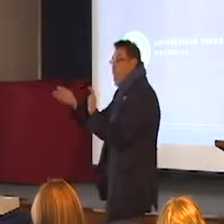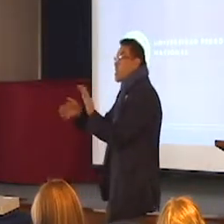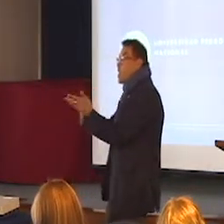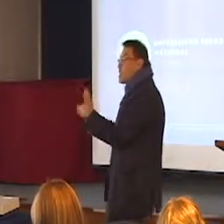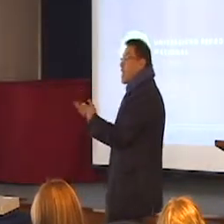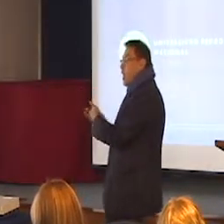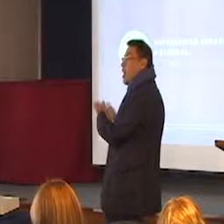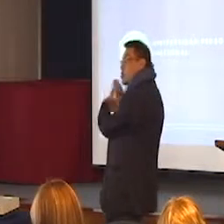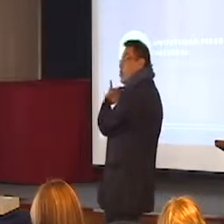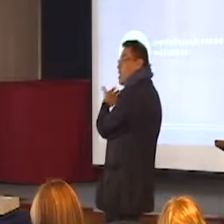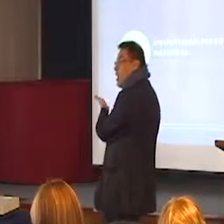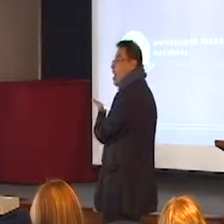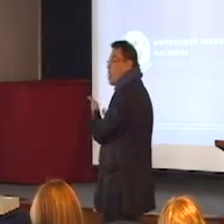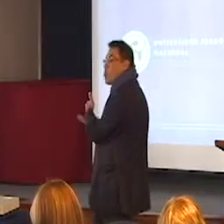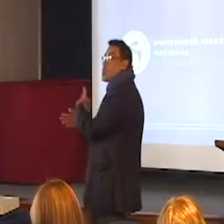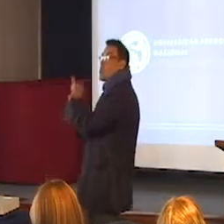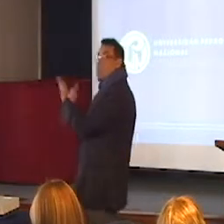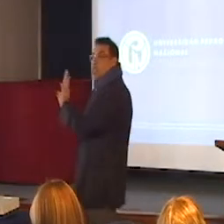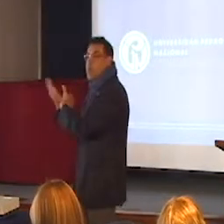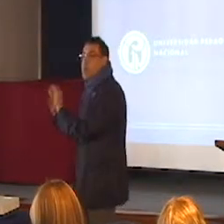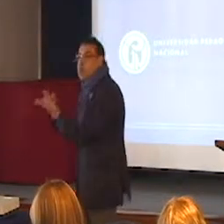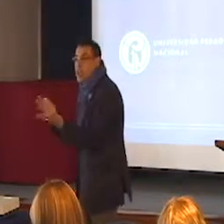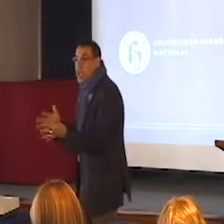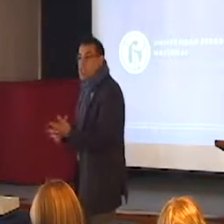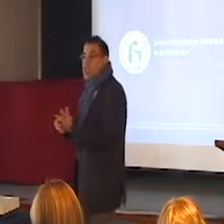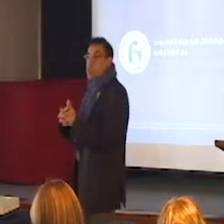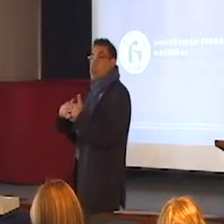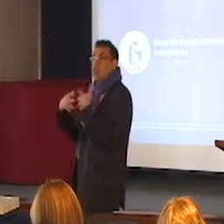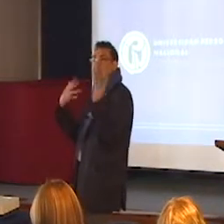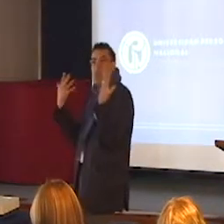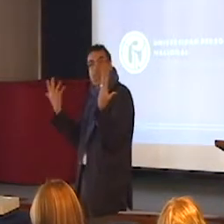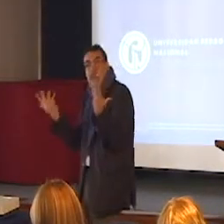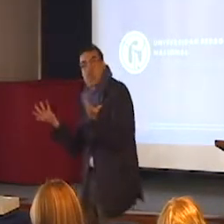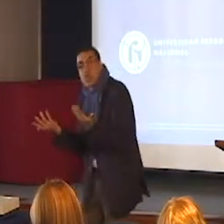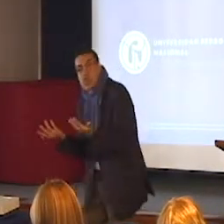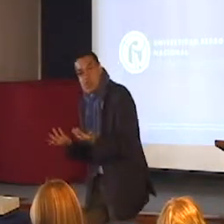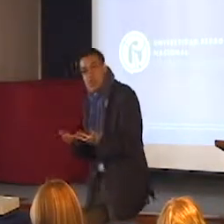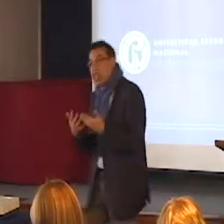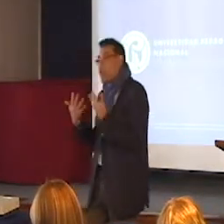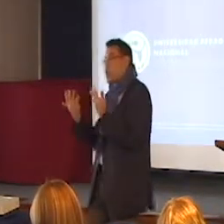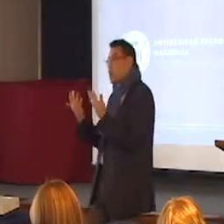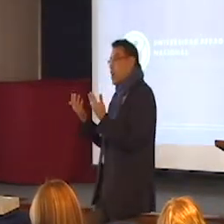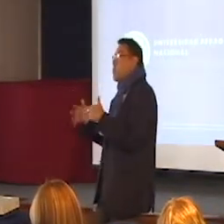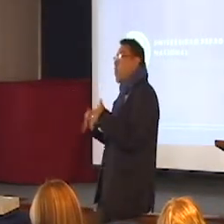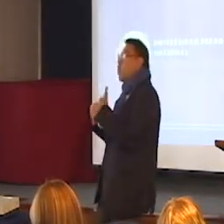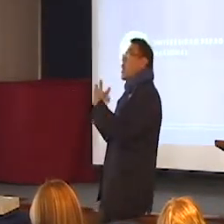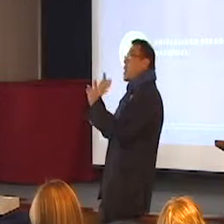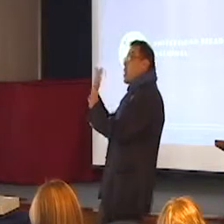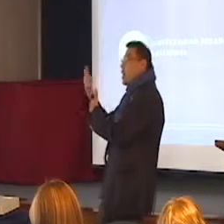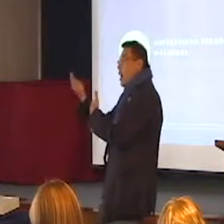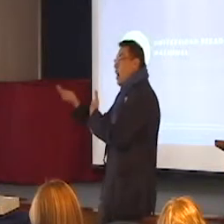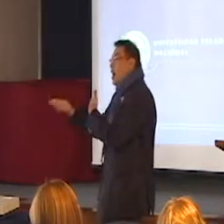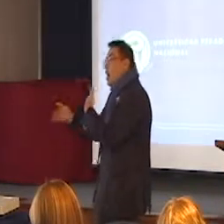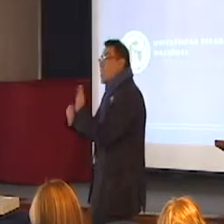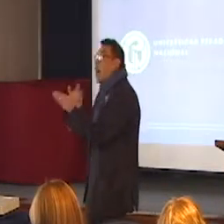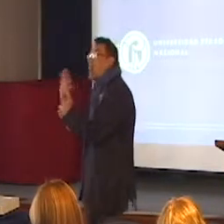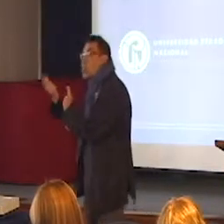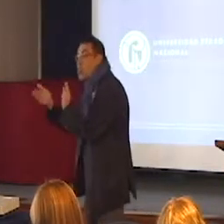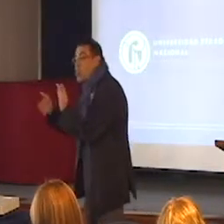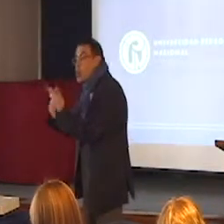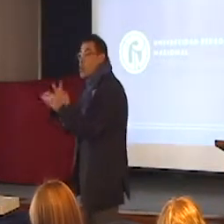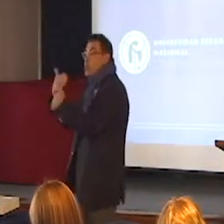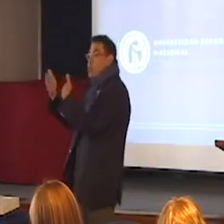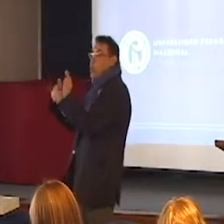son esos, sino que desde esos hallazgos, desde esas búsquedas que hemos hecho, desde esos reconocimientos, poder